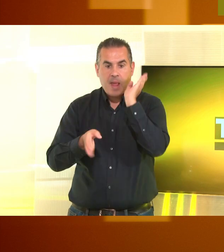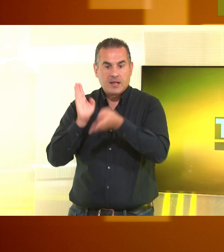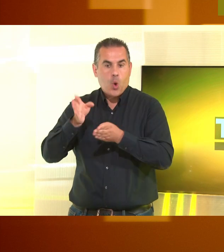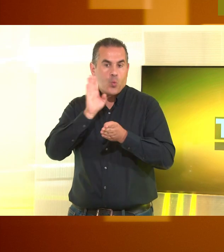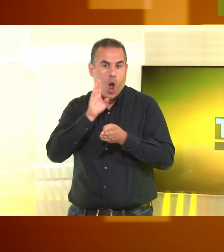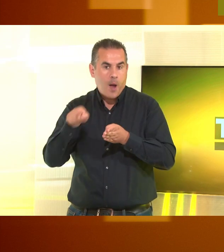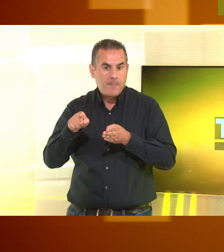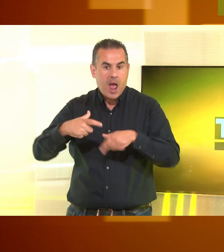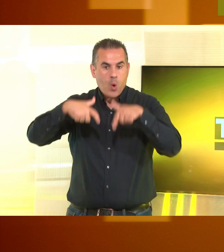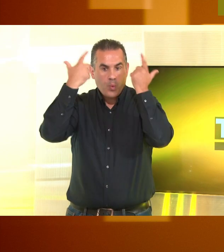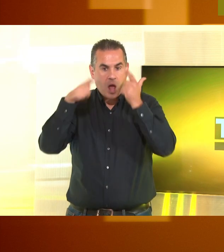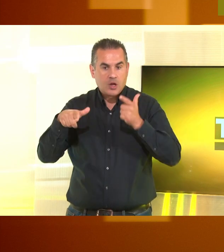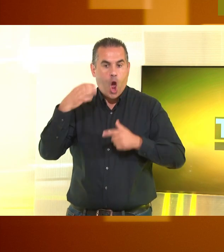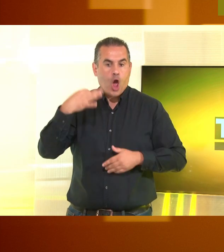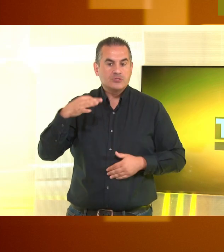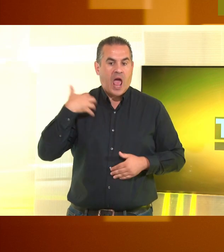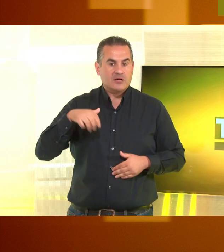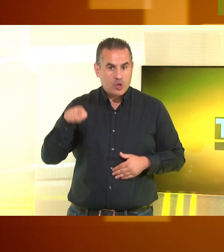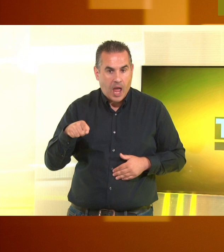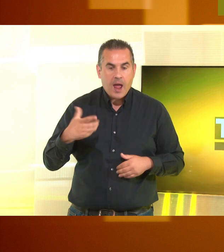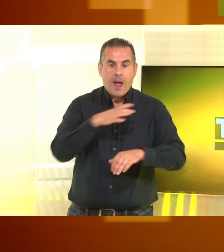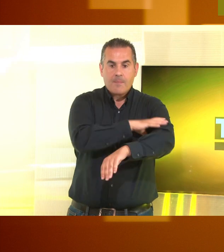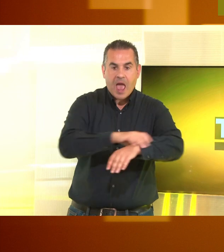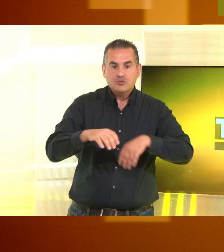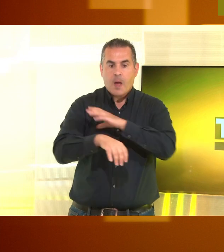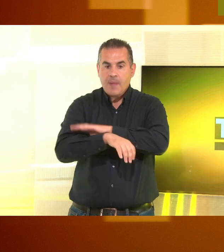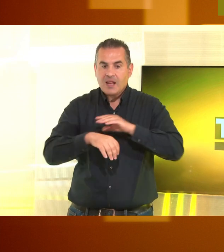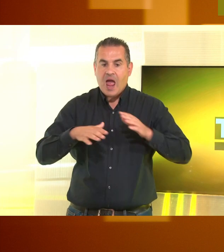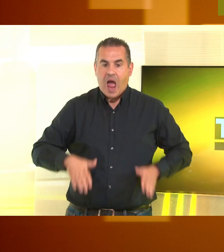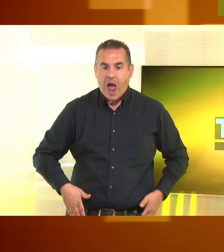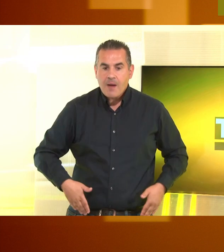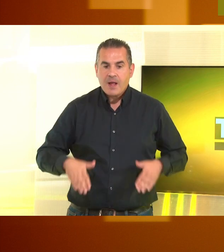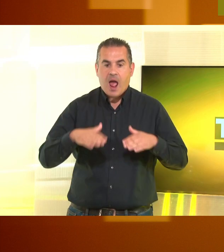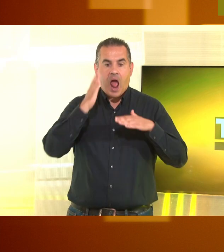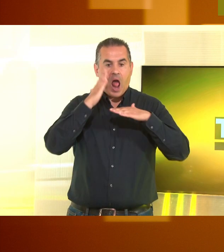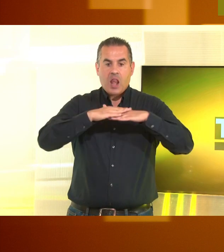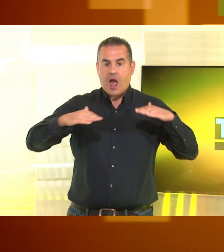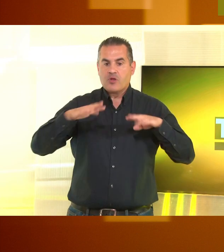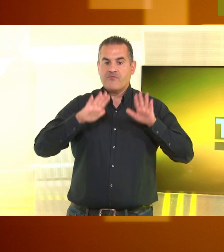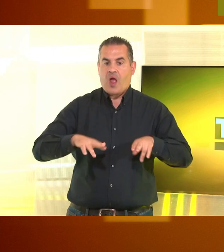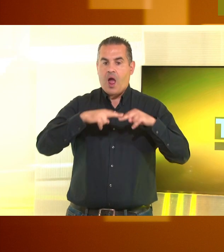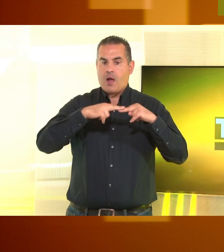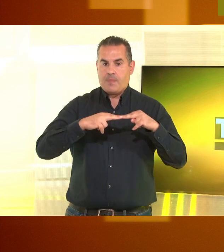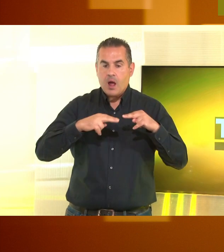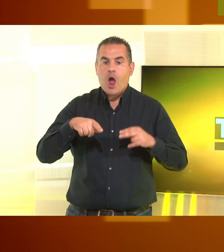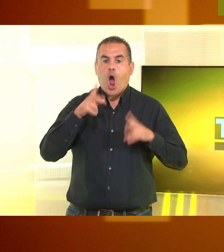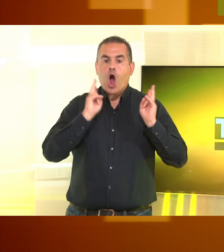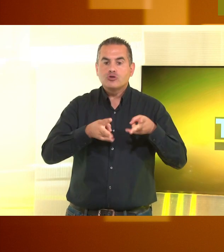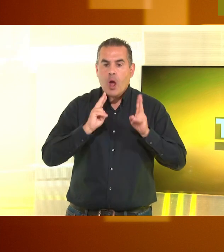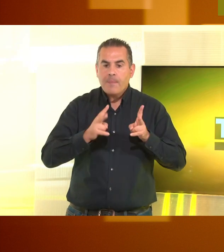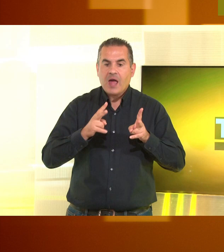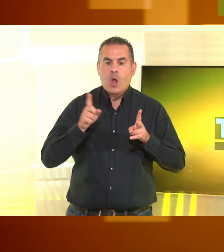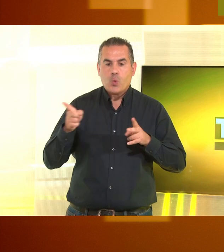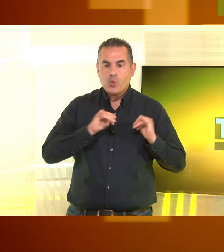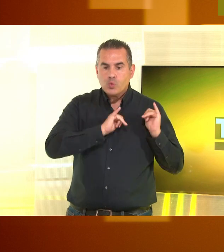affidate ai carabinieri di Olbia, la sera tra sabato e domenica della prima settimana di febbraio, i tre sono introdotti nella casa del cuoco.